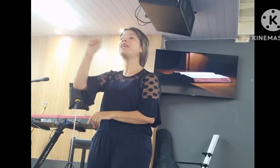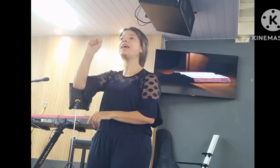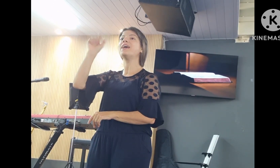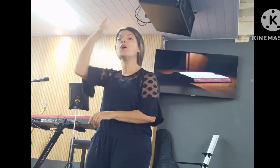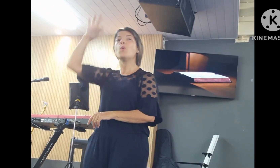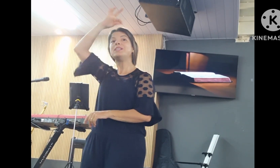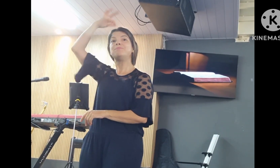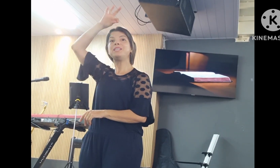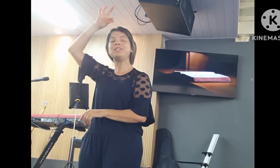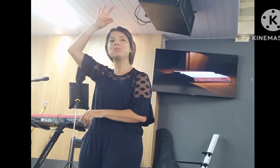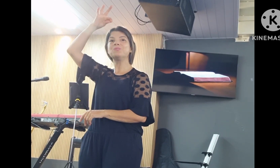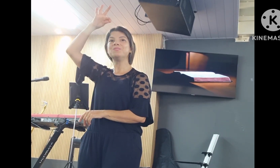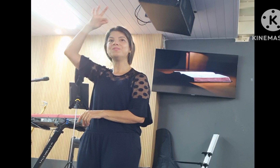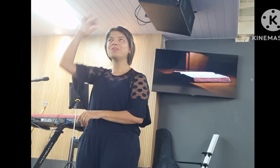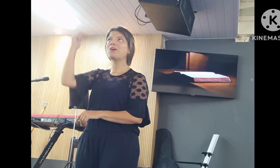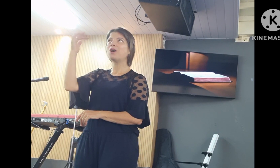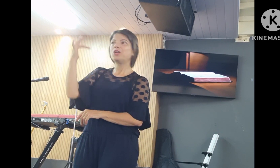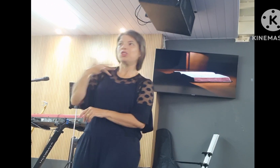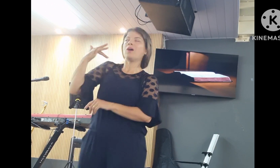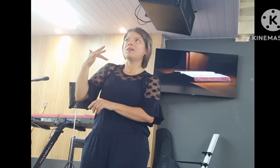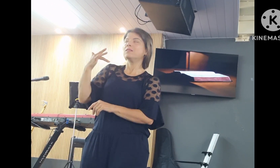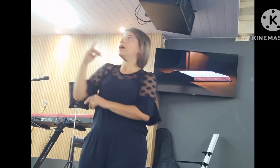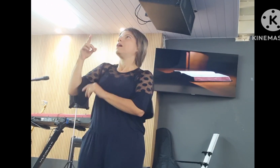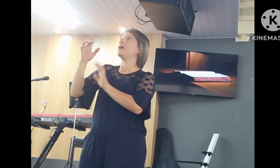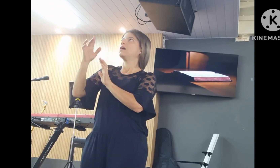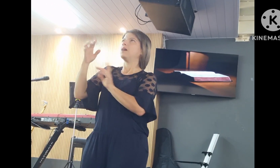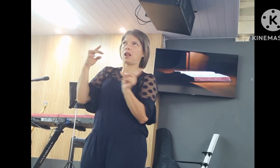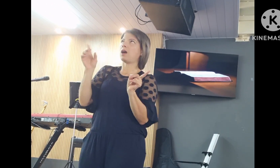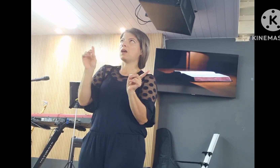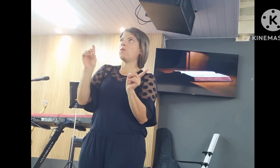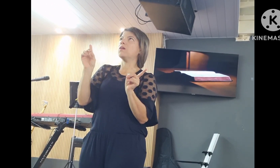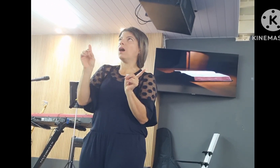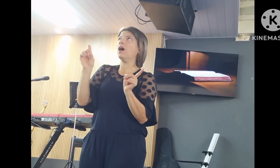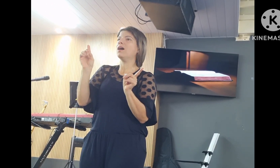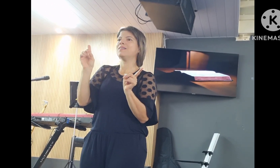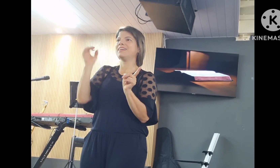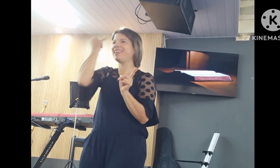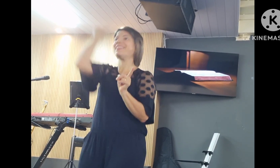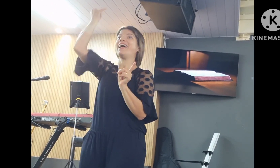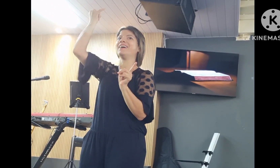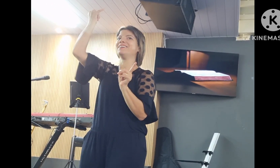Deus manda os anjos dele também falar para você assim: ó, não vai, que não é hora de você ir lá.